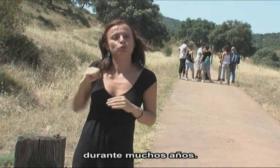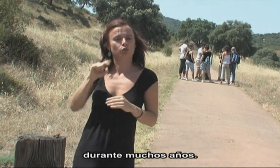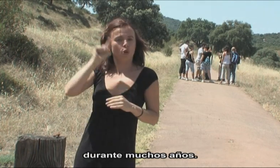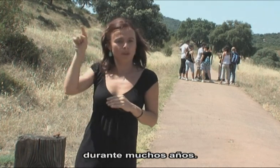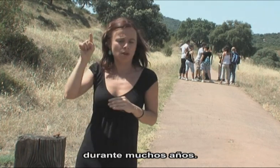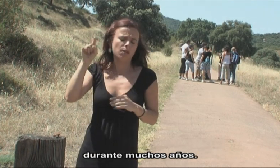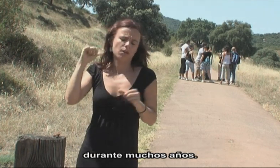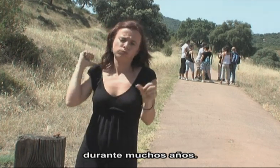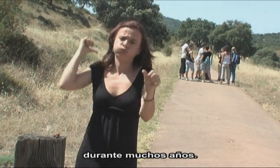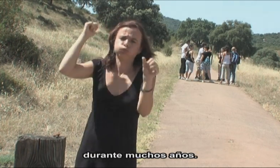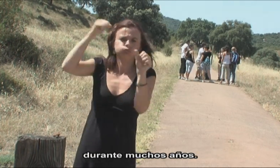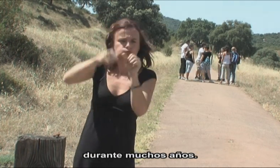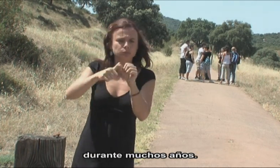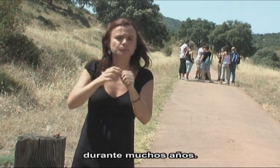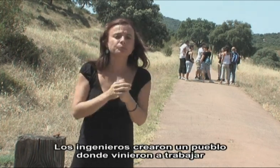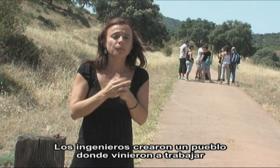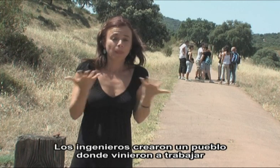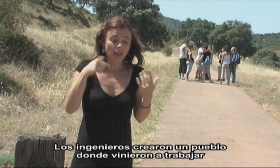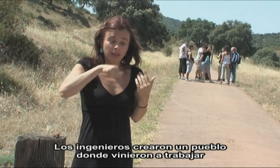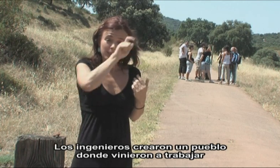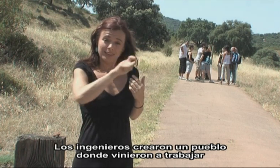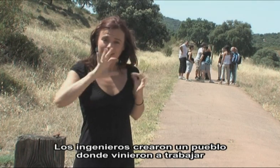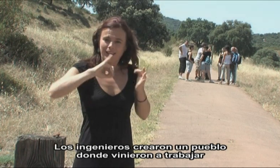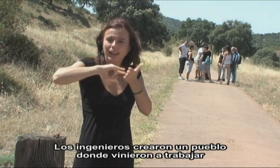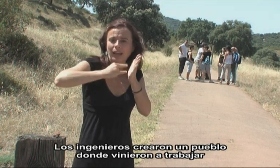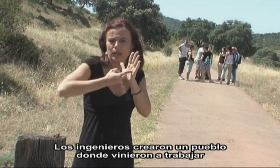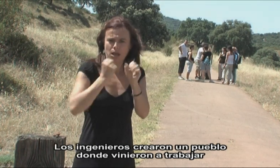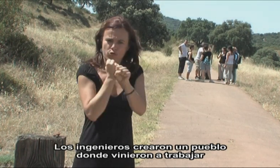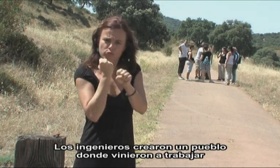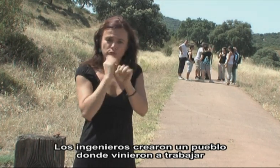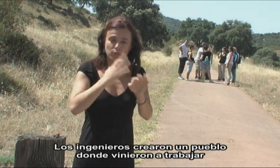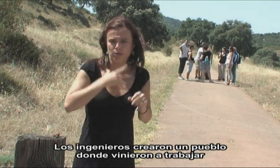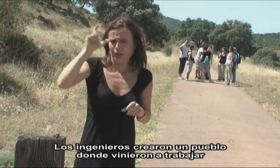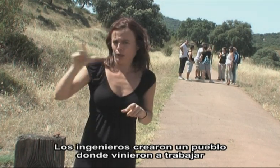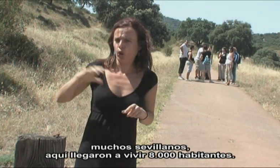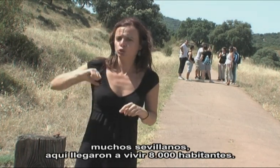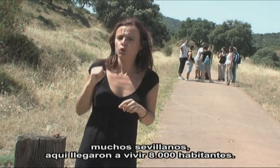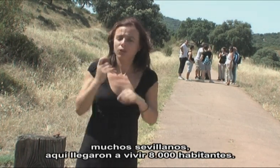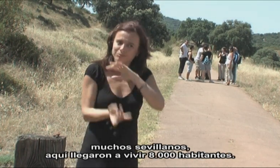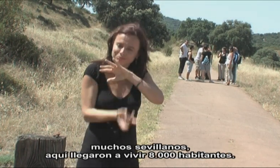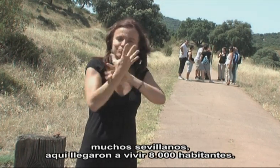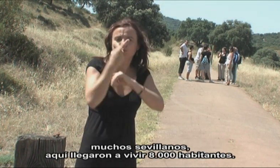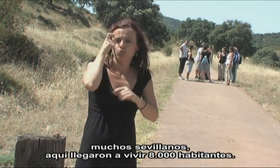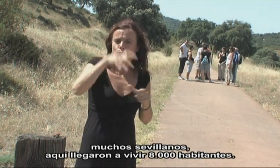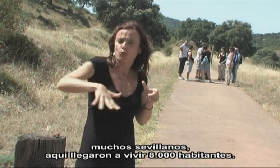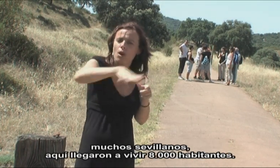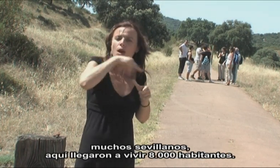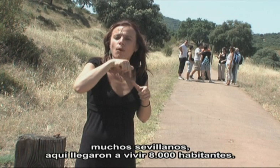años. Los ingenieros crearon un pueblo donde vinieron a trabajar muchos sevillanos.